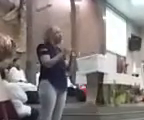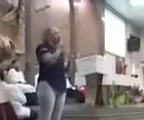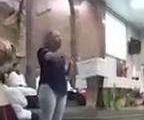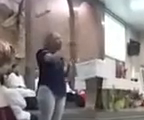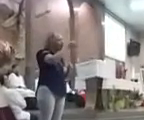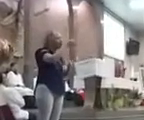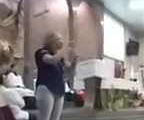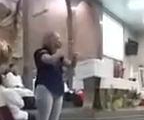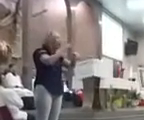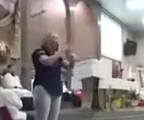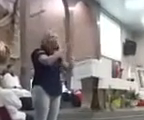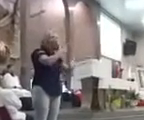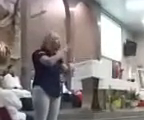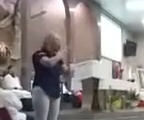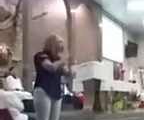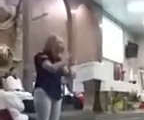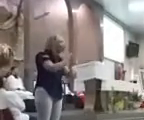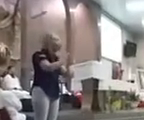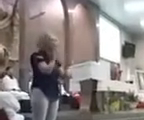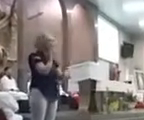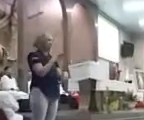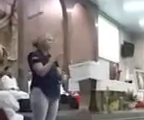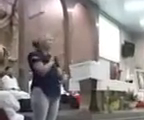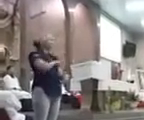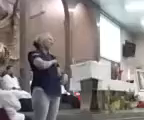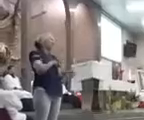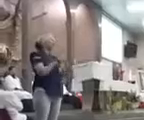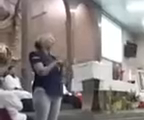os bons e os maus.